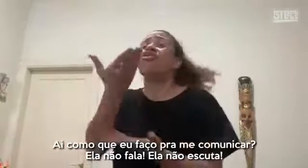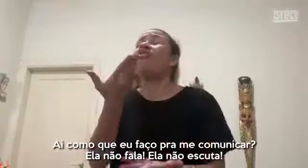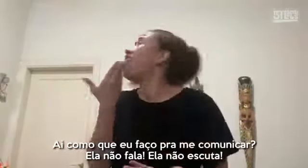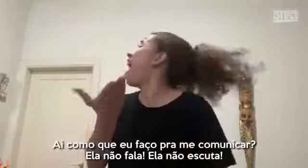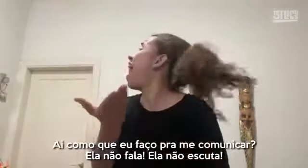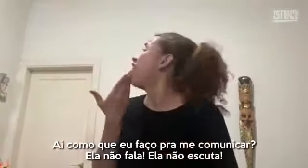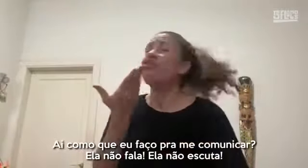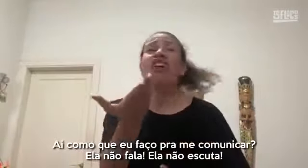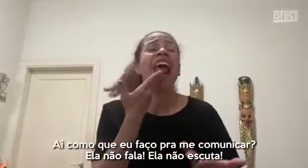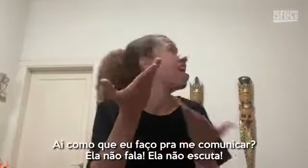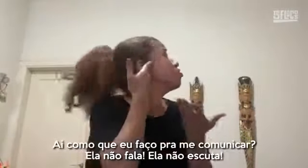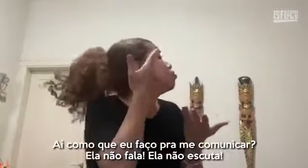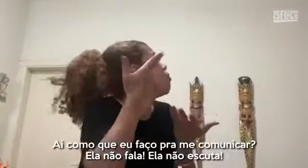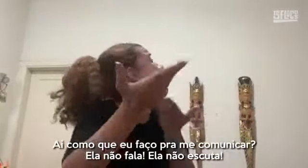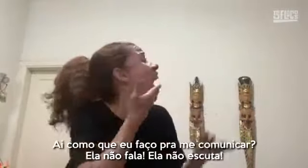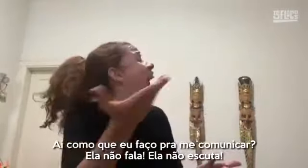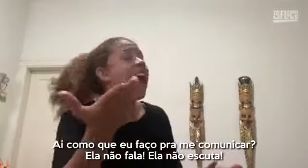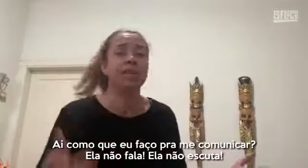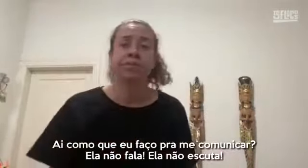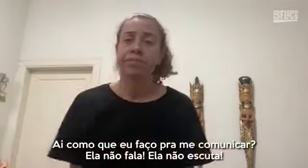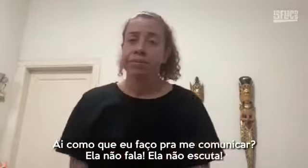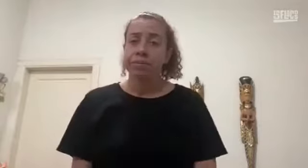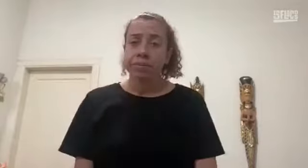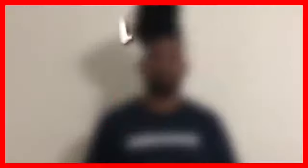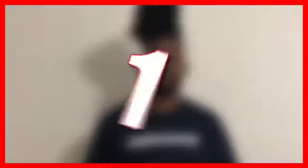comunicar? Ela não fala, ela não escuta.